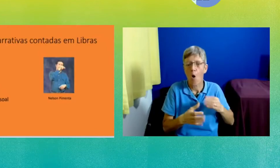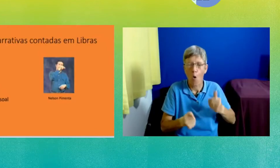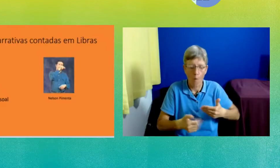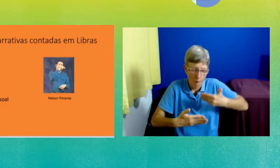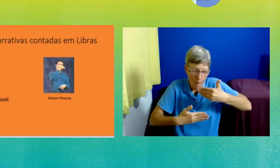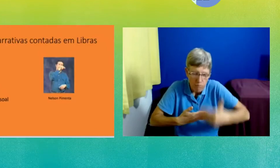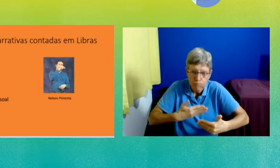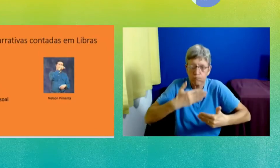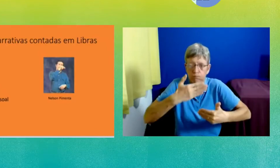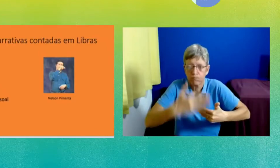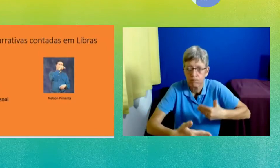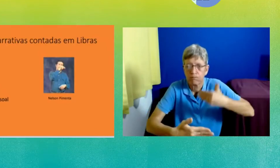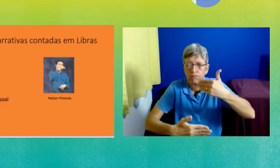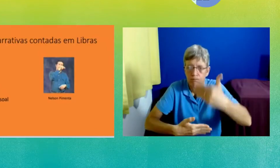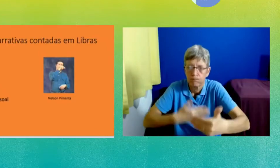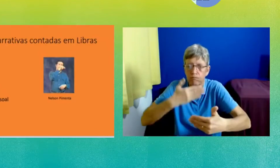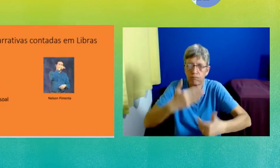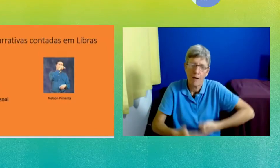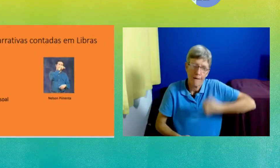né?